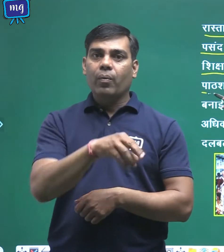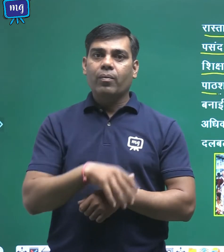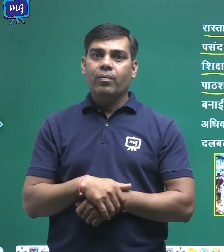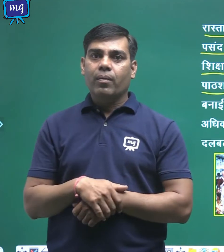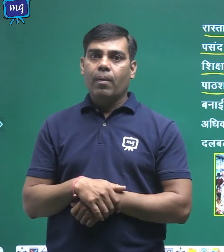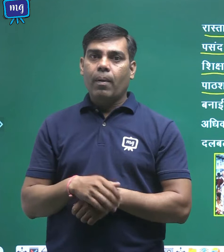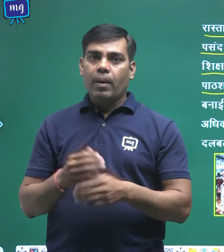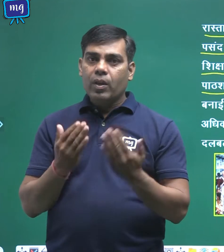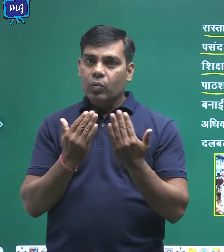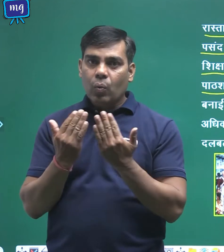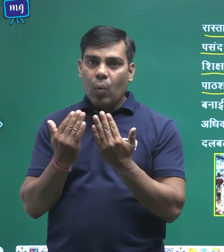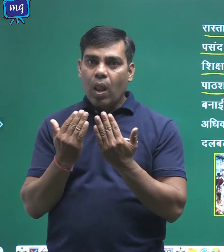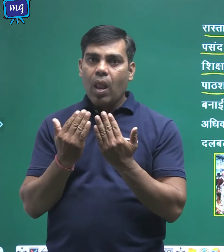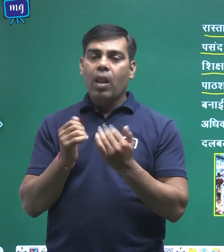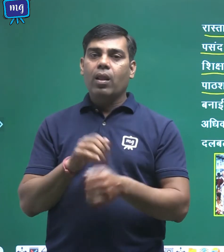पाठशाला